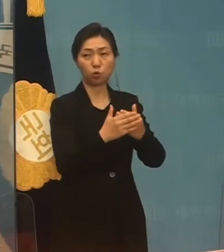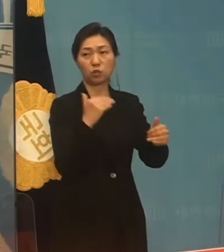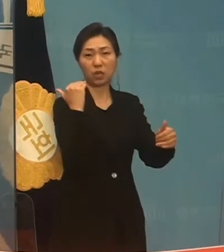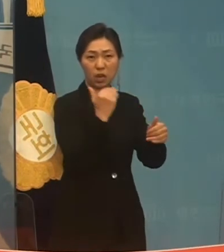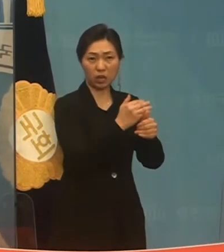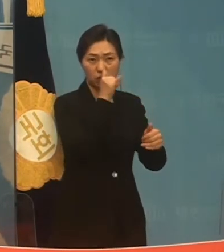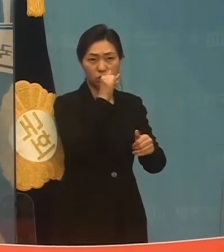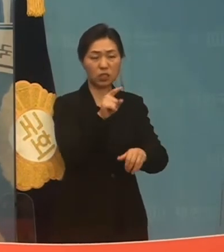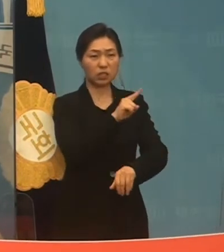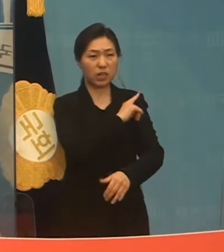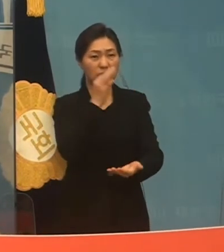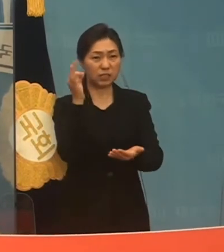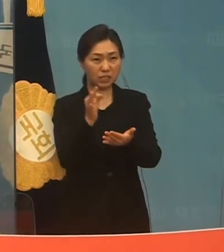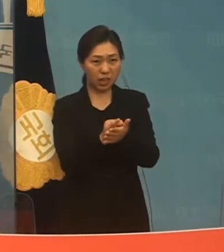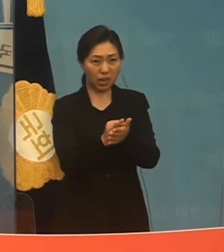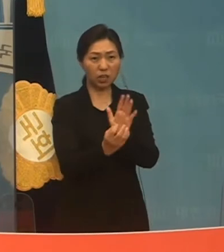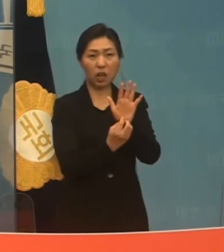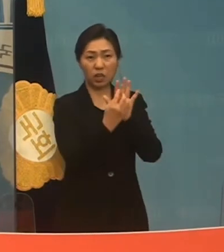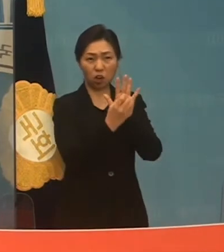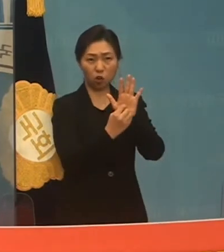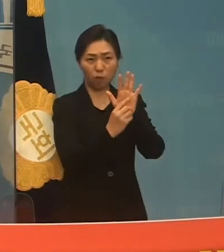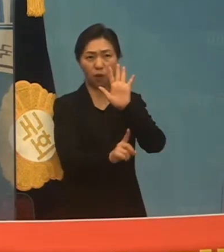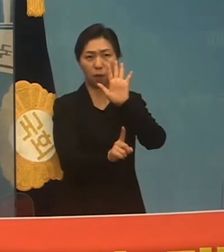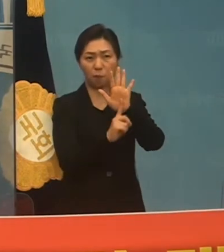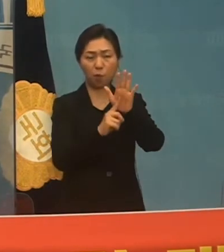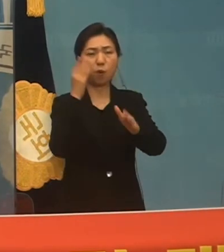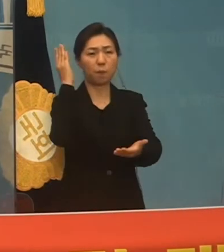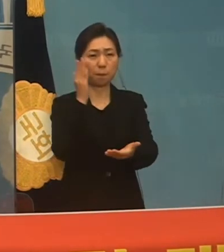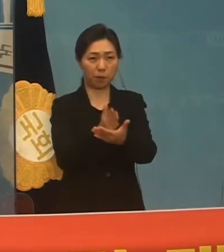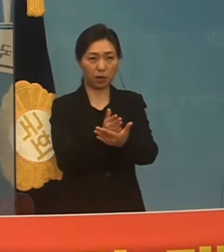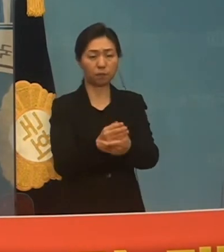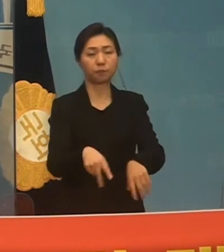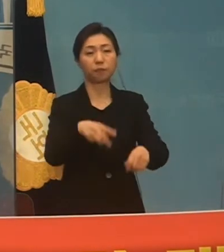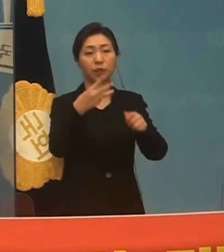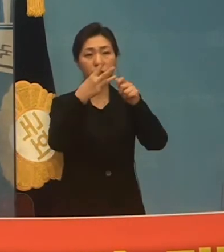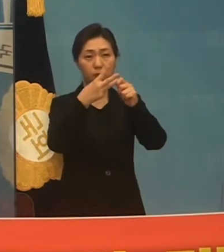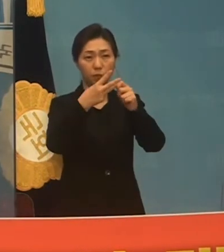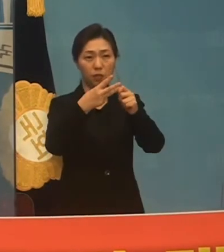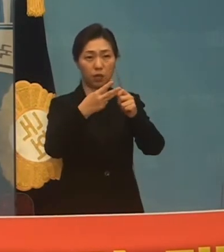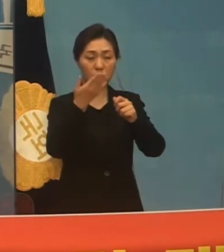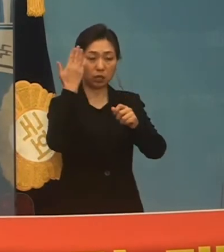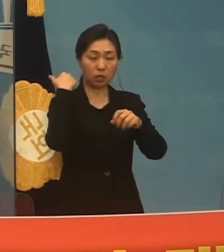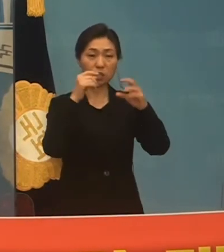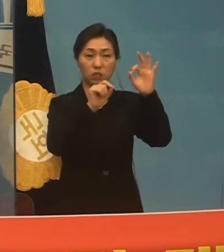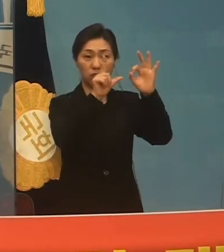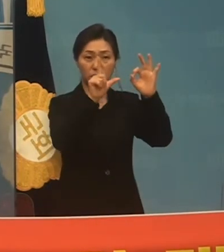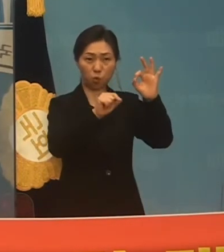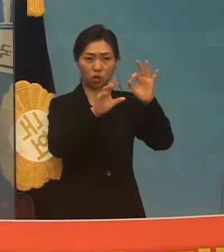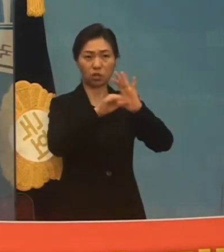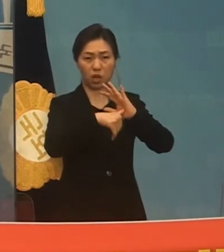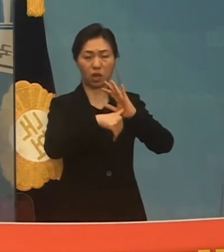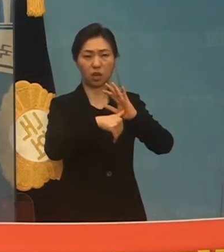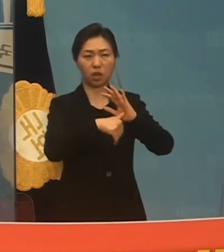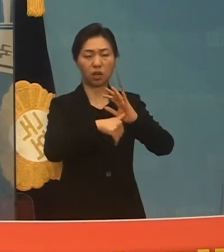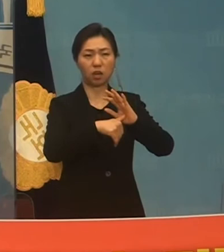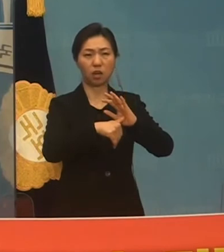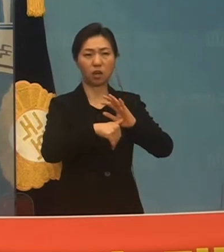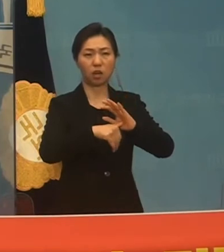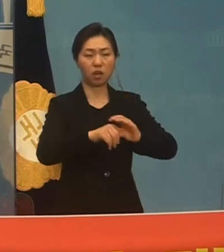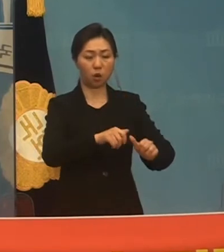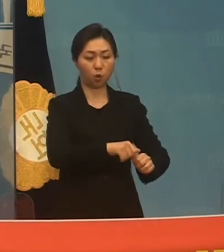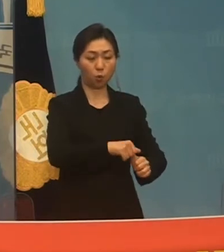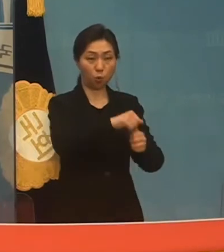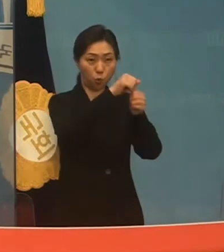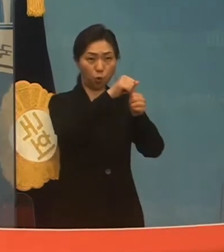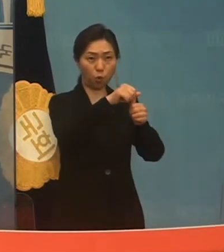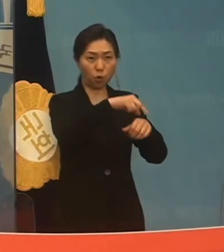입찰제를 폐지해야 합니다. 셋째, 지난 10월 국정감사장에서 고용승계 보장